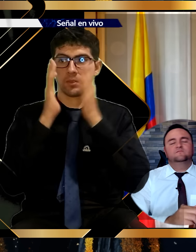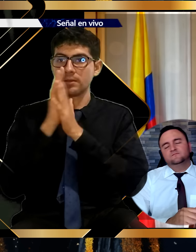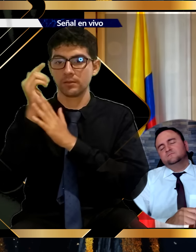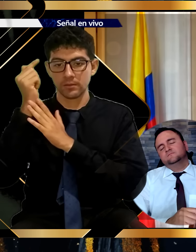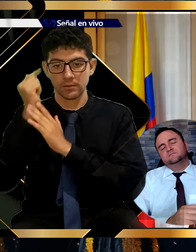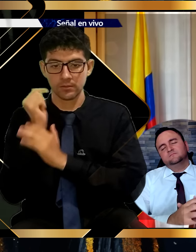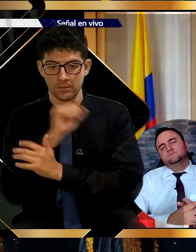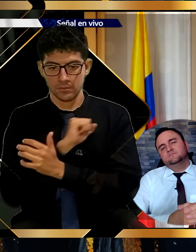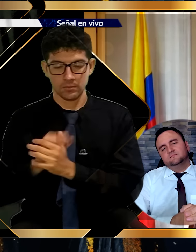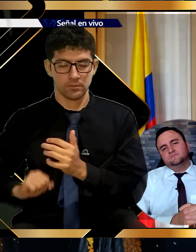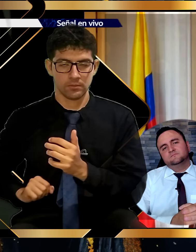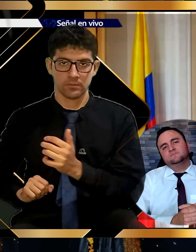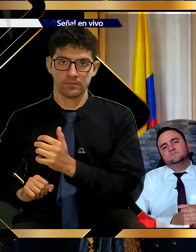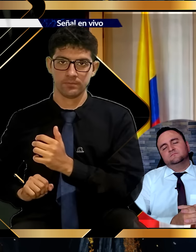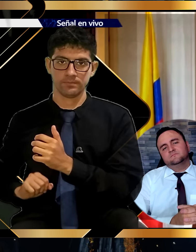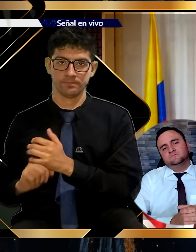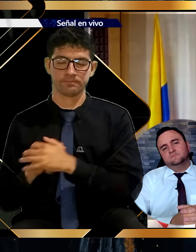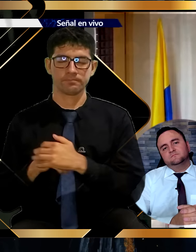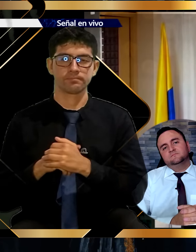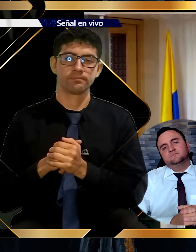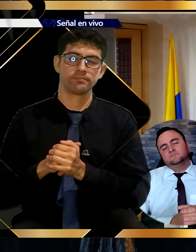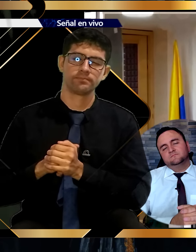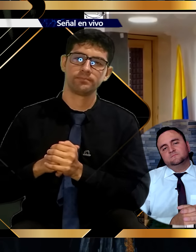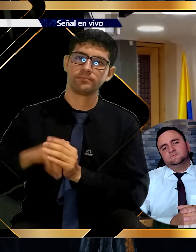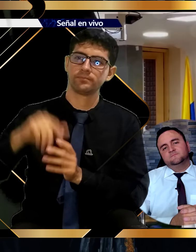Señor, que es el día de la ira de Jehová,